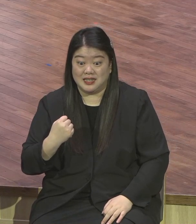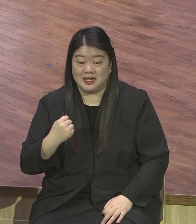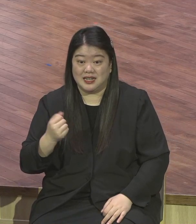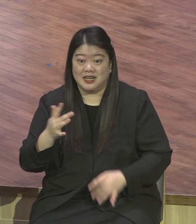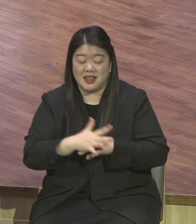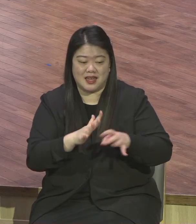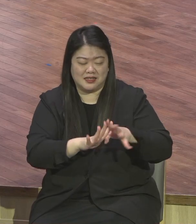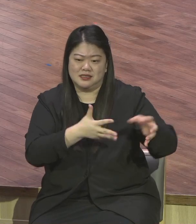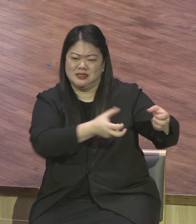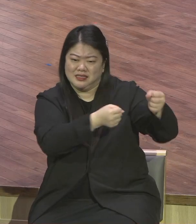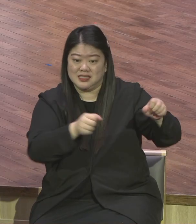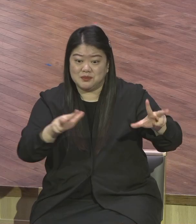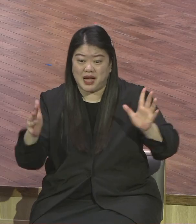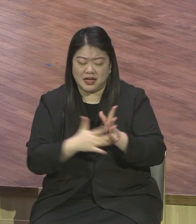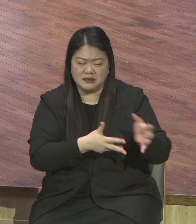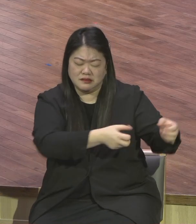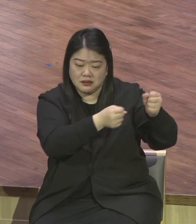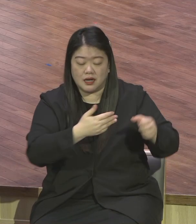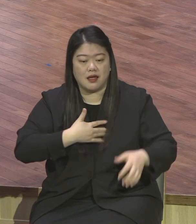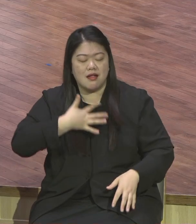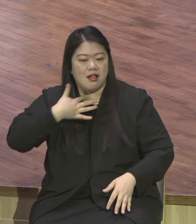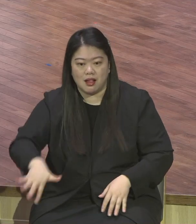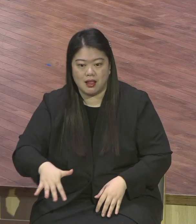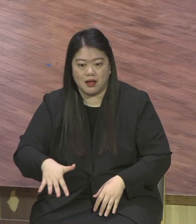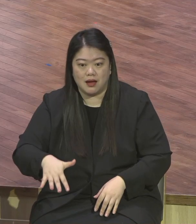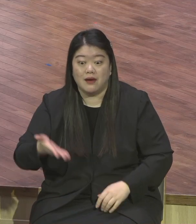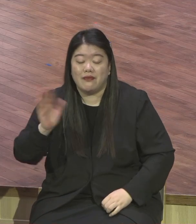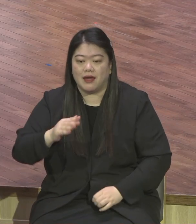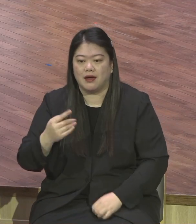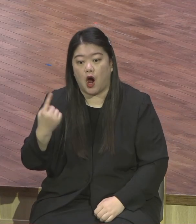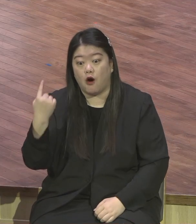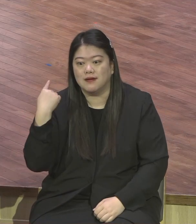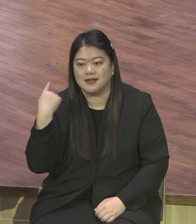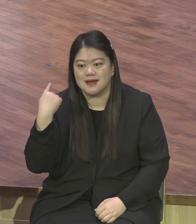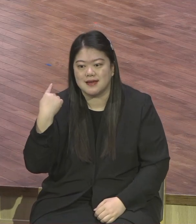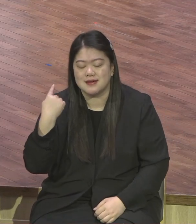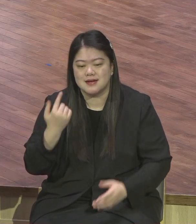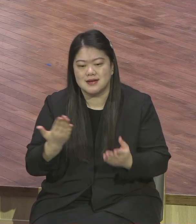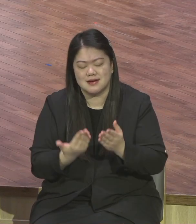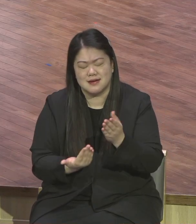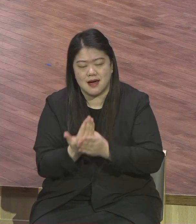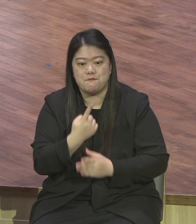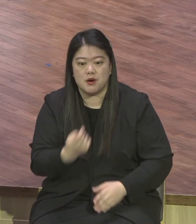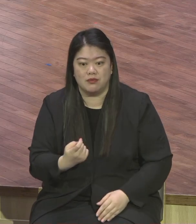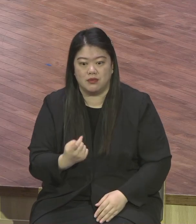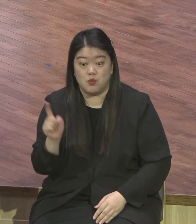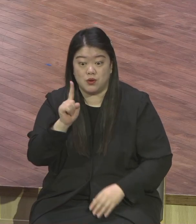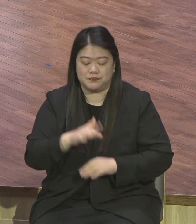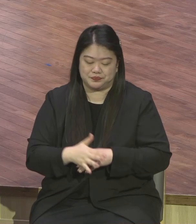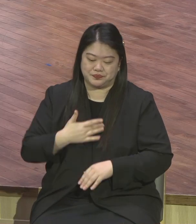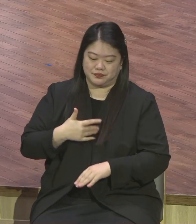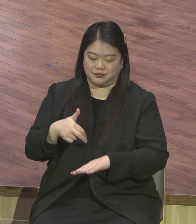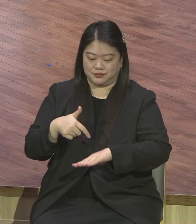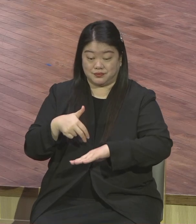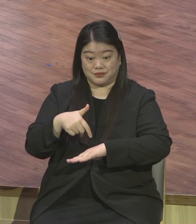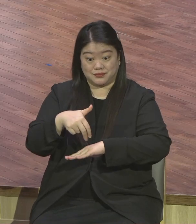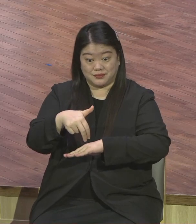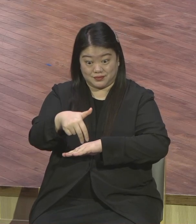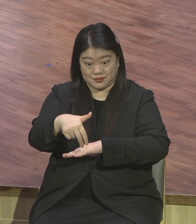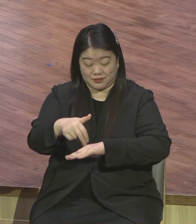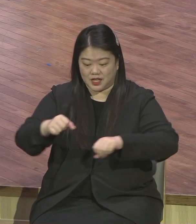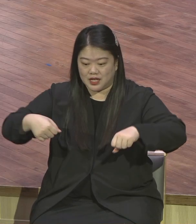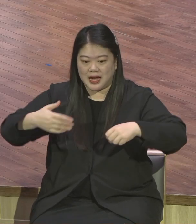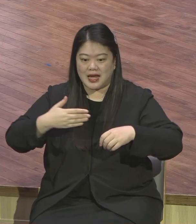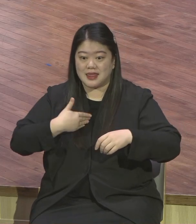보냈어요. 어제 집에 가는데 이렇게 가는데 오토바이가 확 우측으로 빠져야 우리